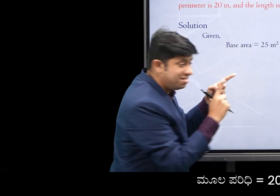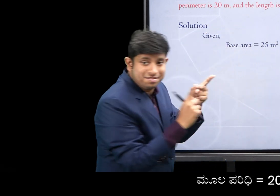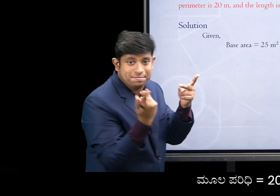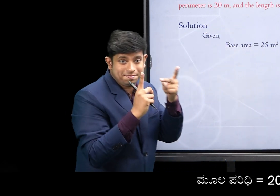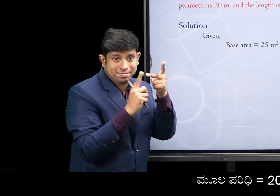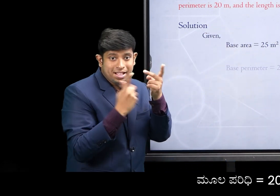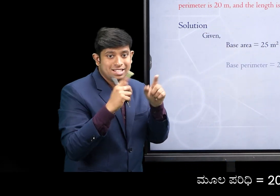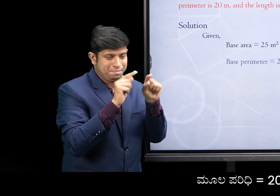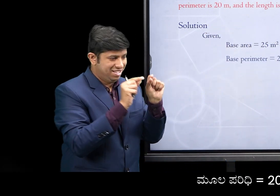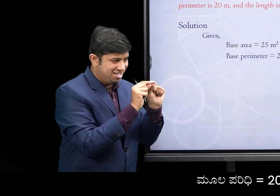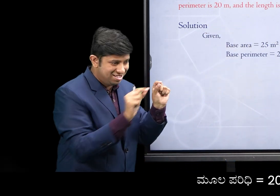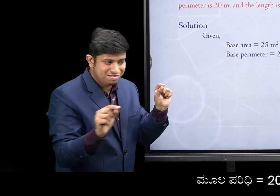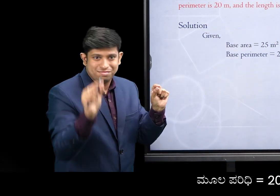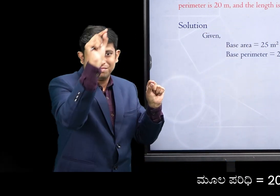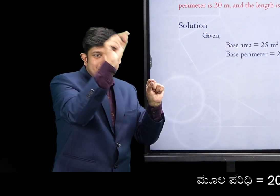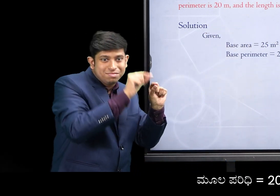ಮೂಲ ಪರಿಧಿ ಇಸ್ ಈಕ್ವಲ್ ಟು 20 ಮೀಟರ್.